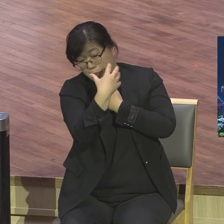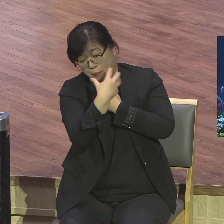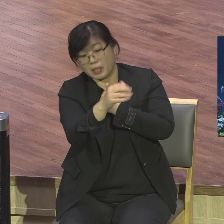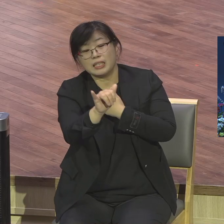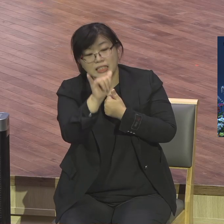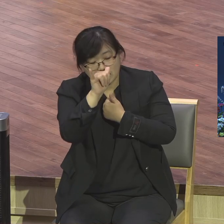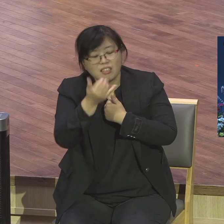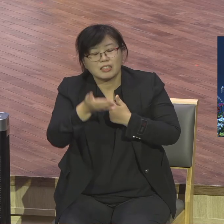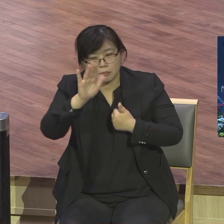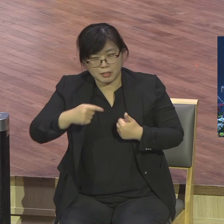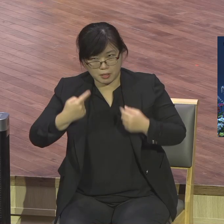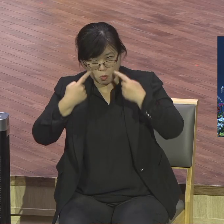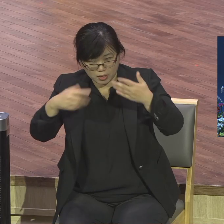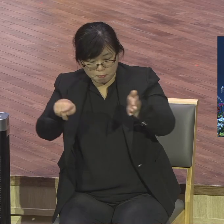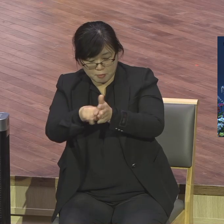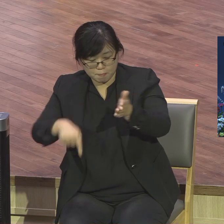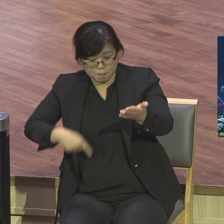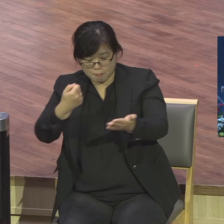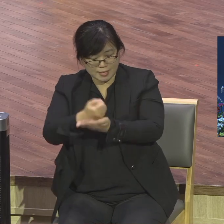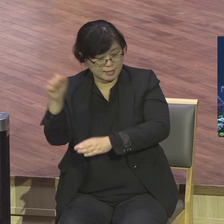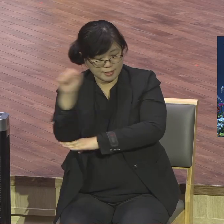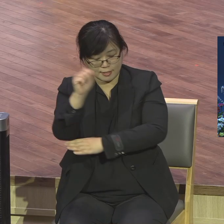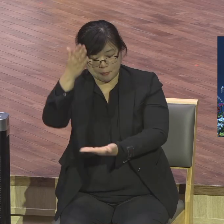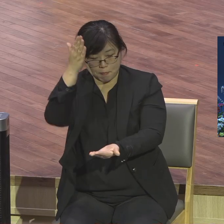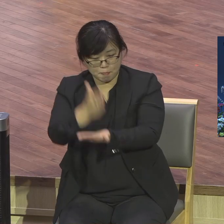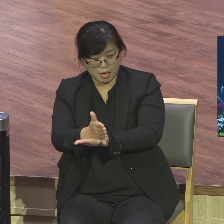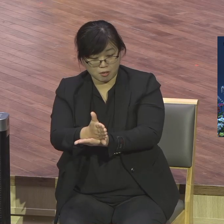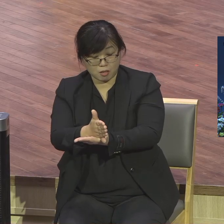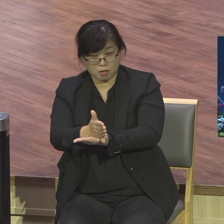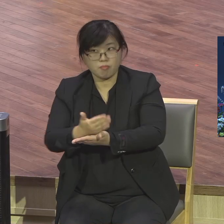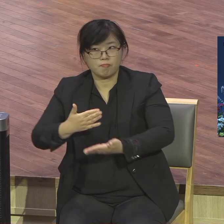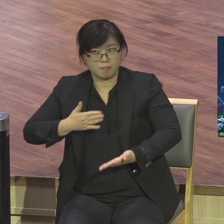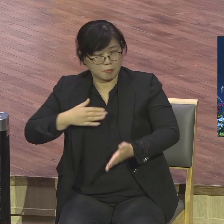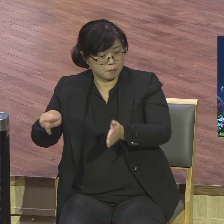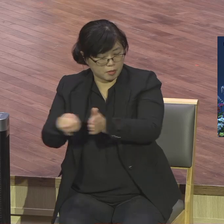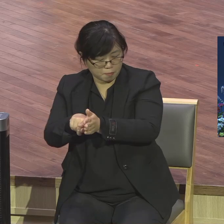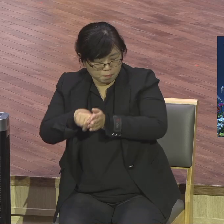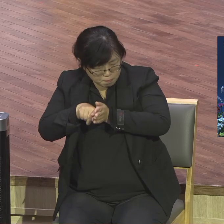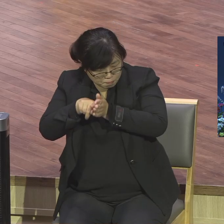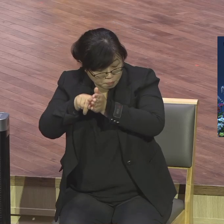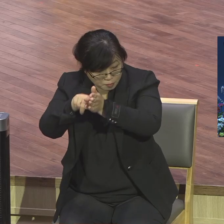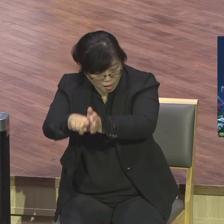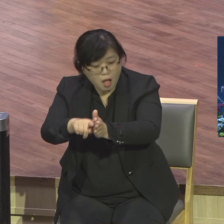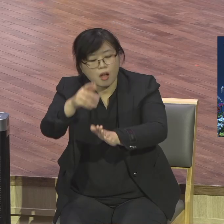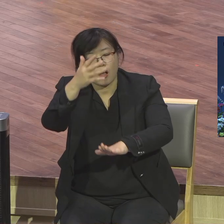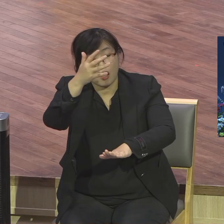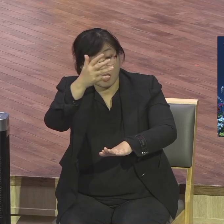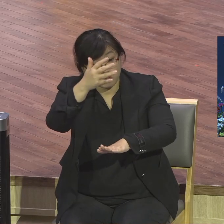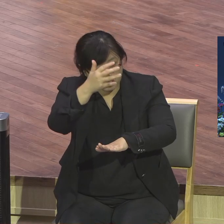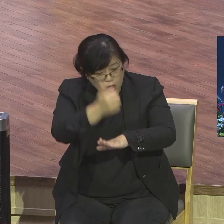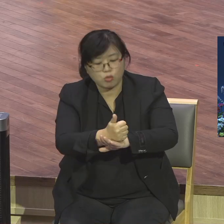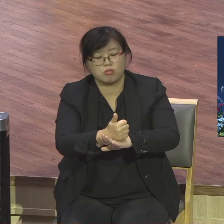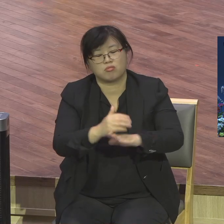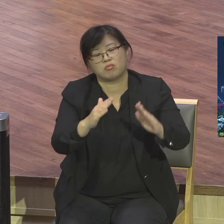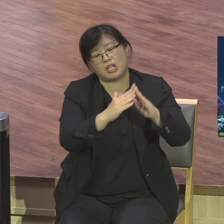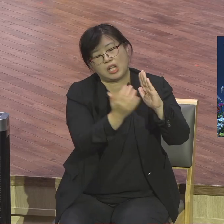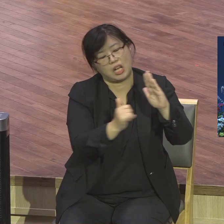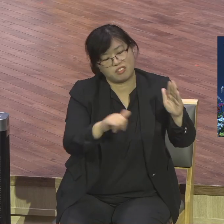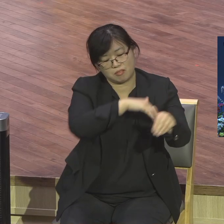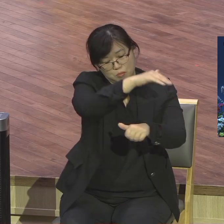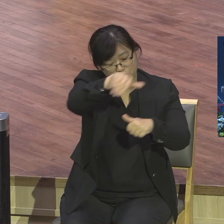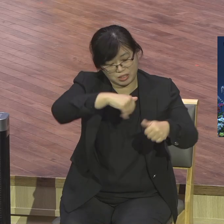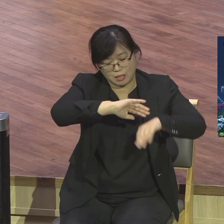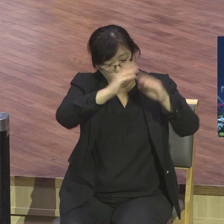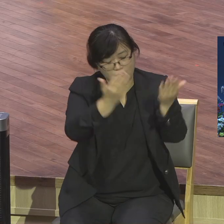평안에 떠나고 나면 원수될 것 같았던 안 될 것 같았던 형제들이 그때부터